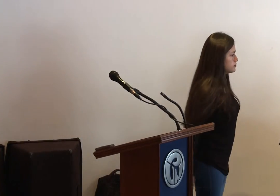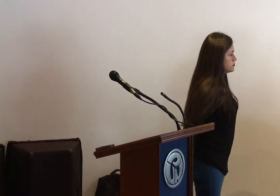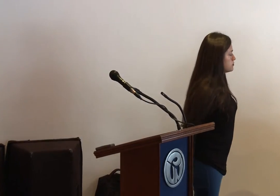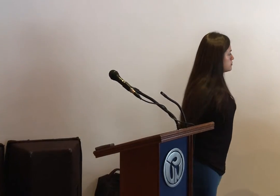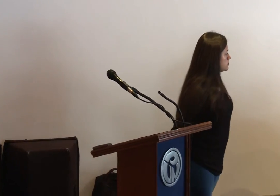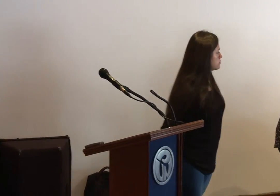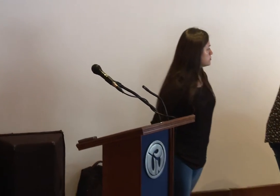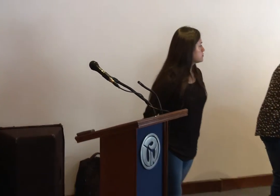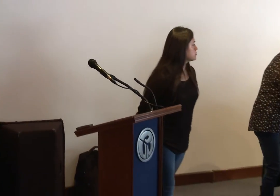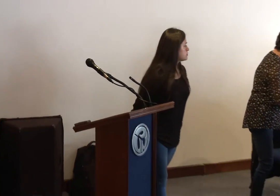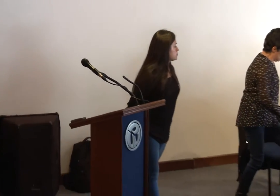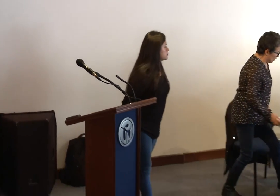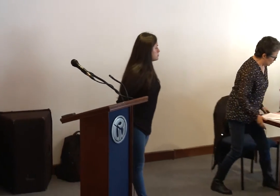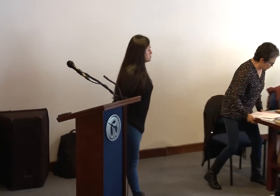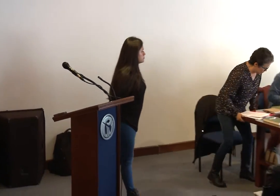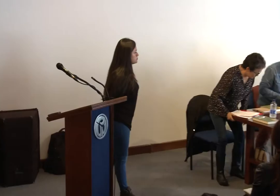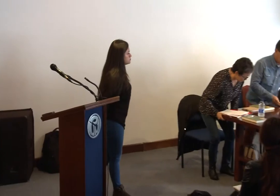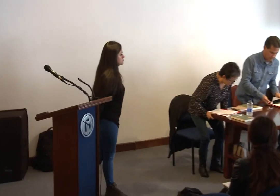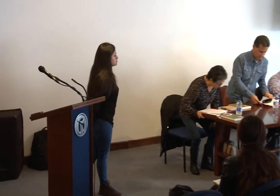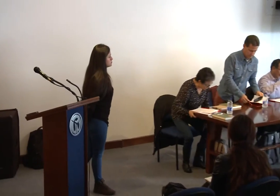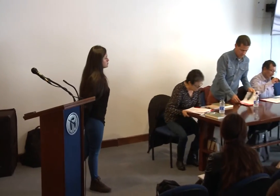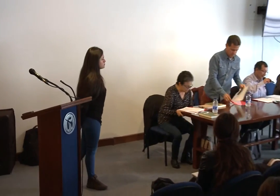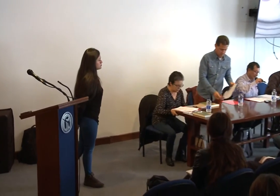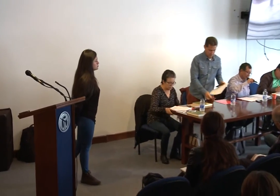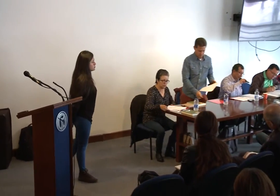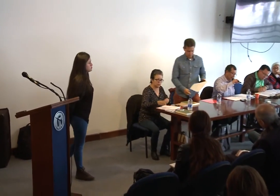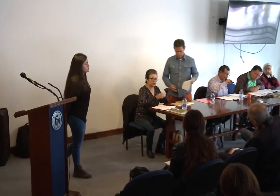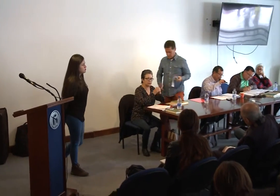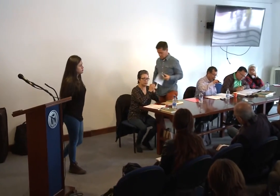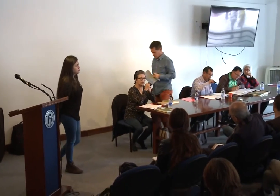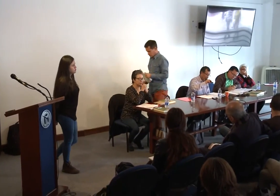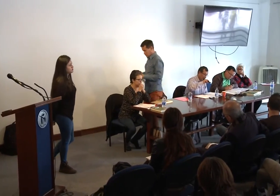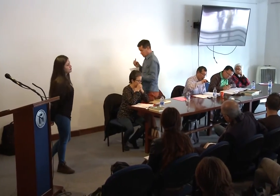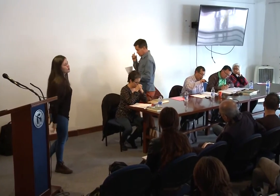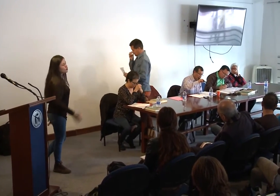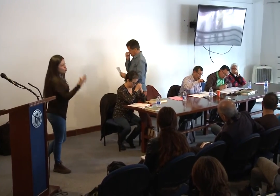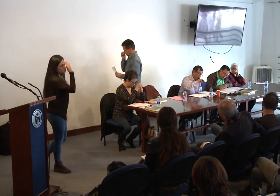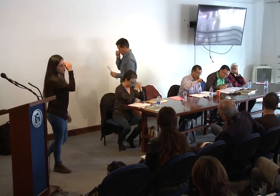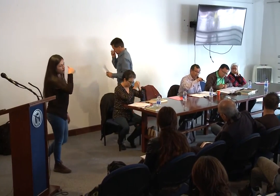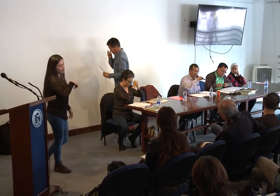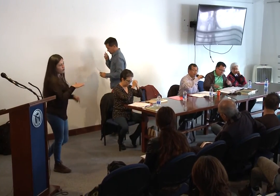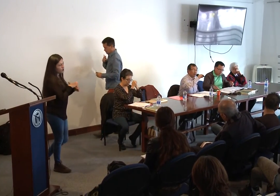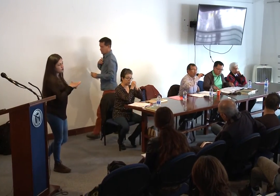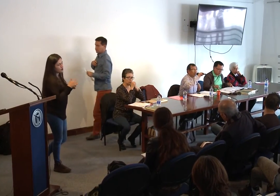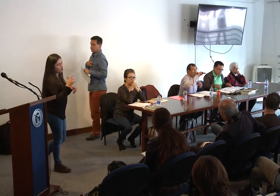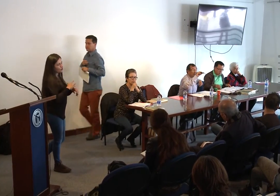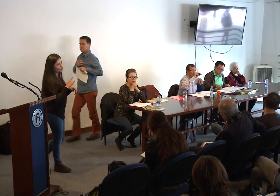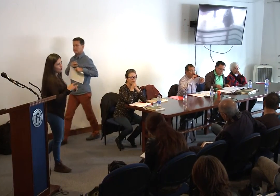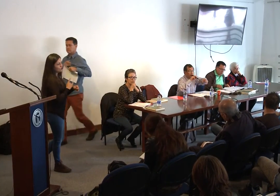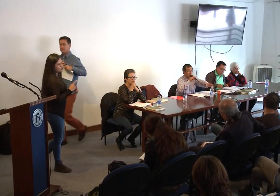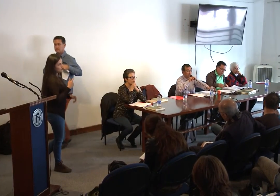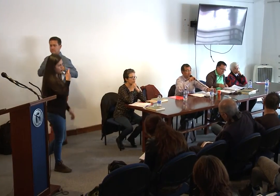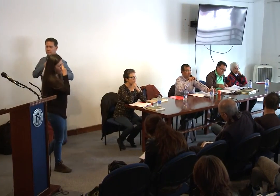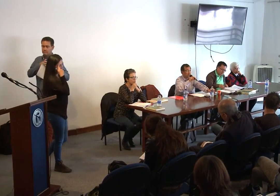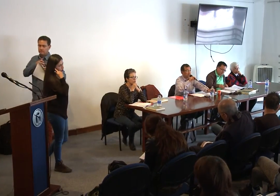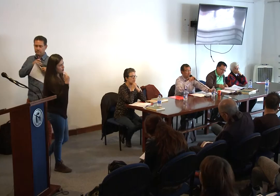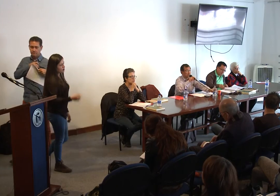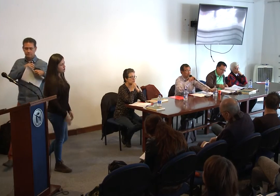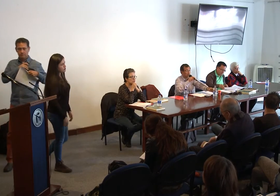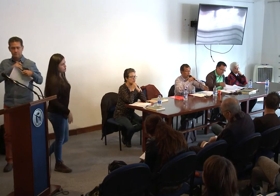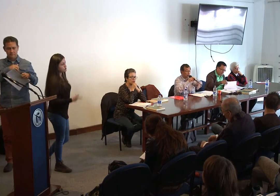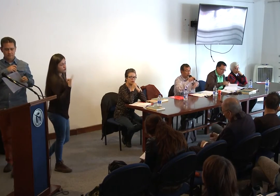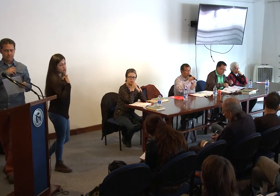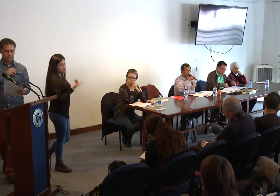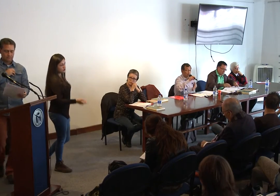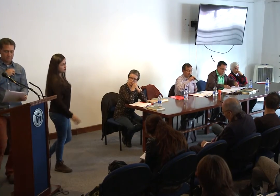Bien, entonces escuchamos al profesor Daniel Campos Arria, director de la